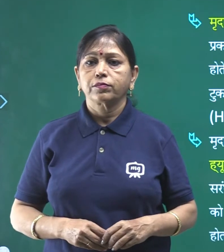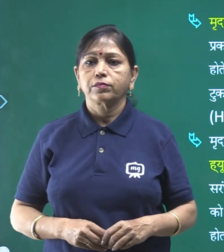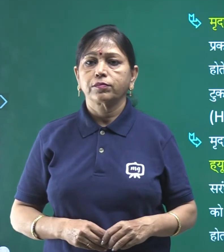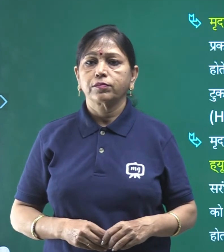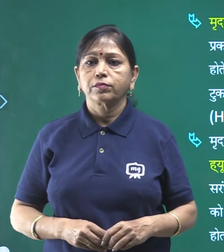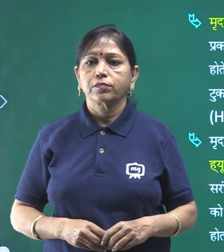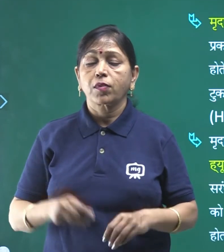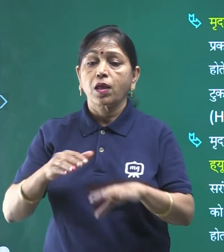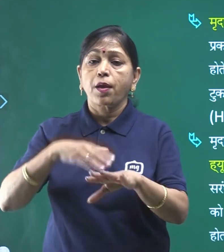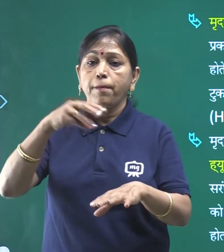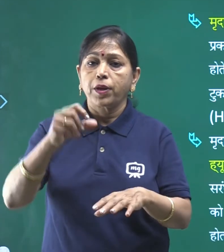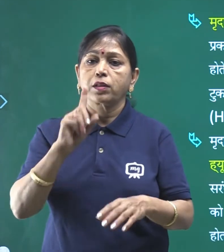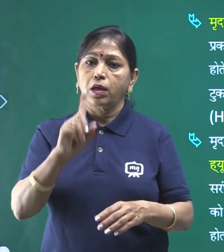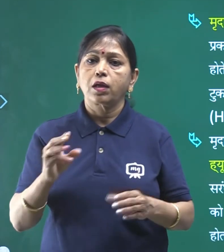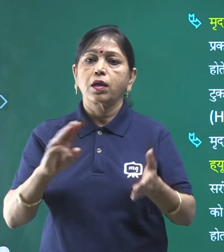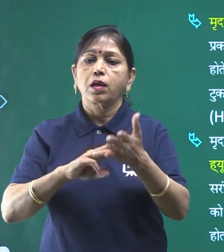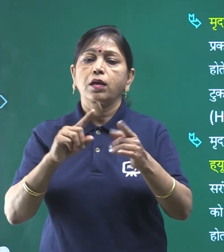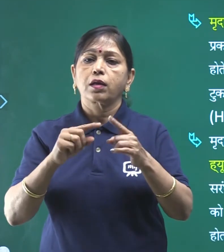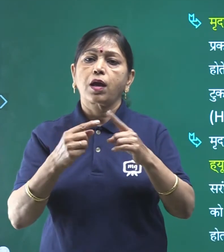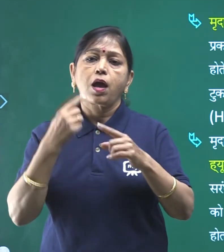ए मर्दा एक मिश्रण है